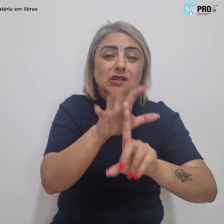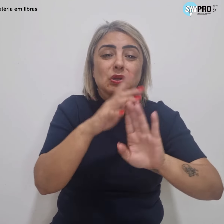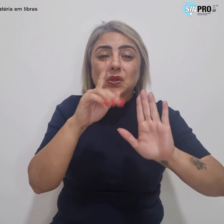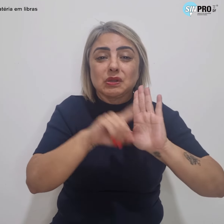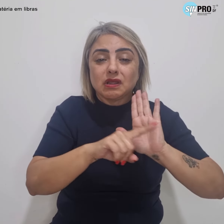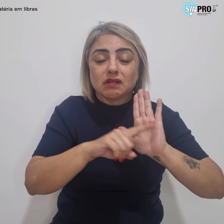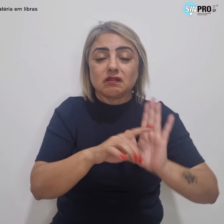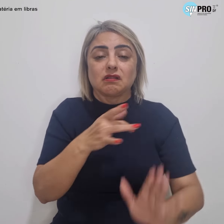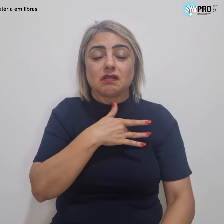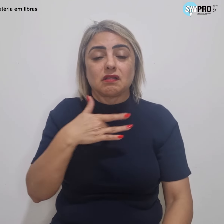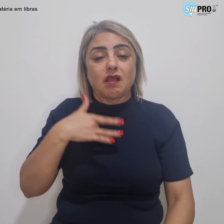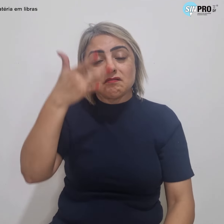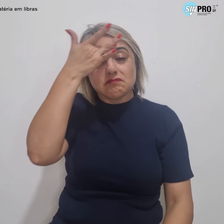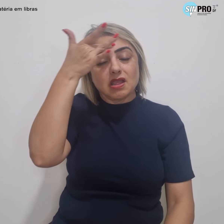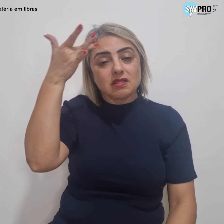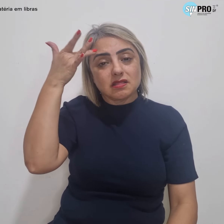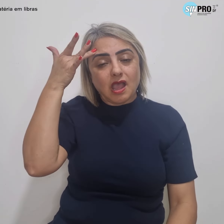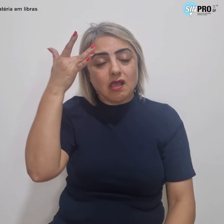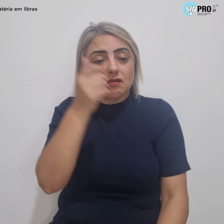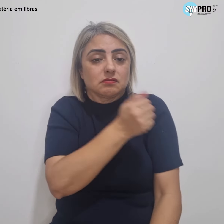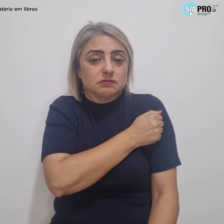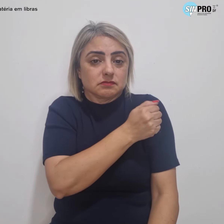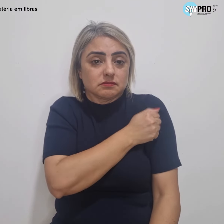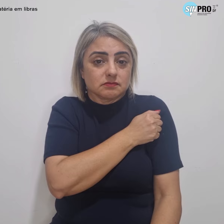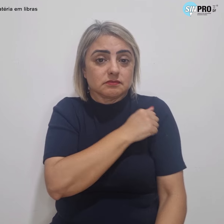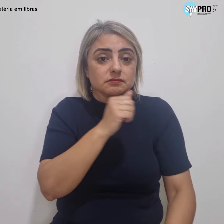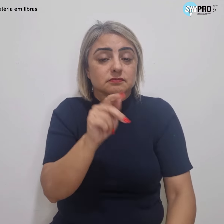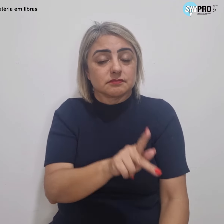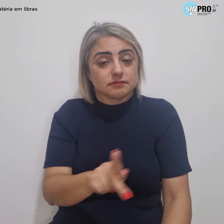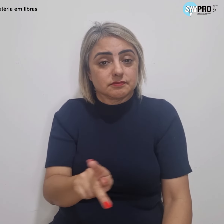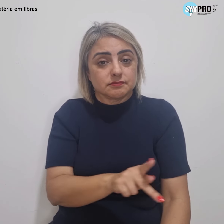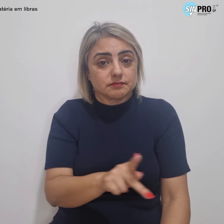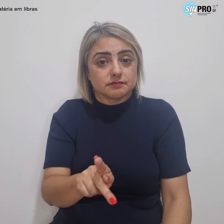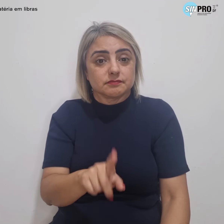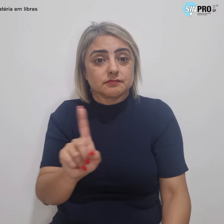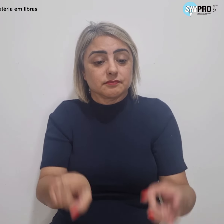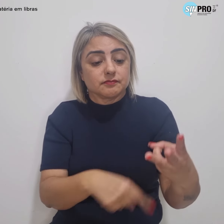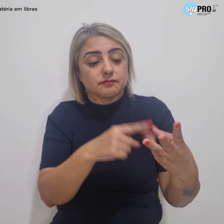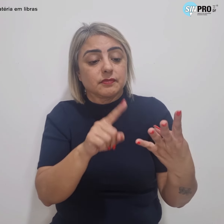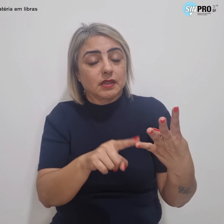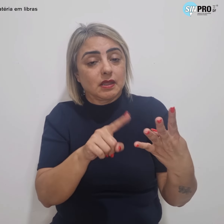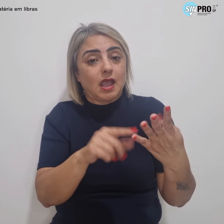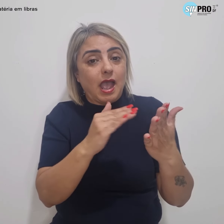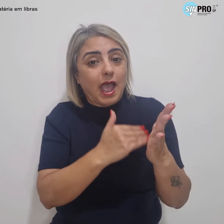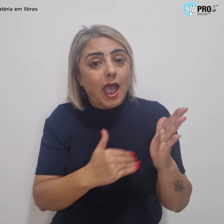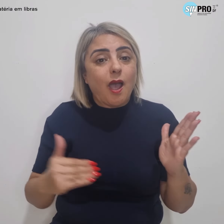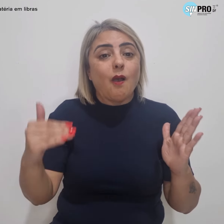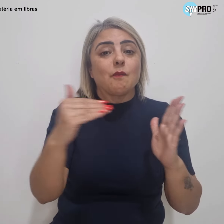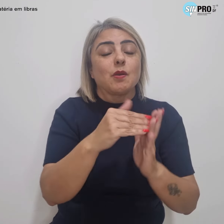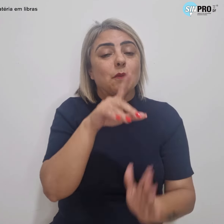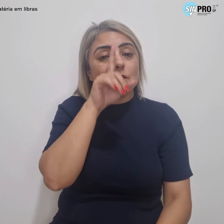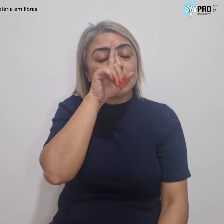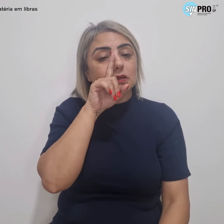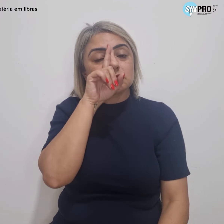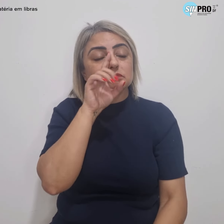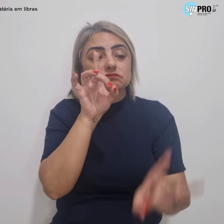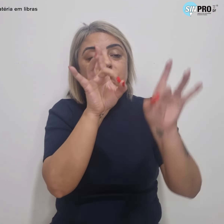saúde mental de estudantes e professores e fez crescer o risco de abandono e